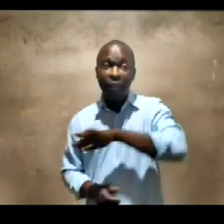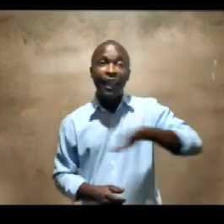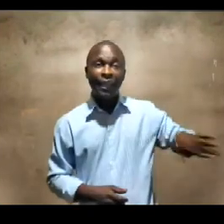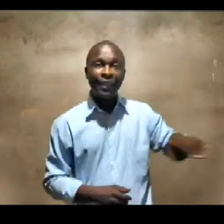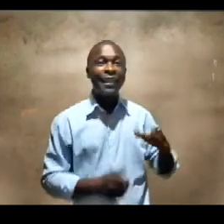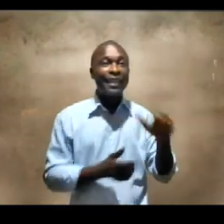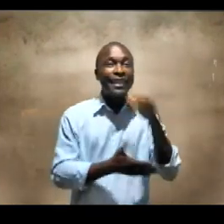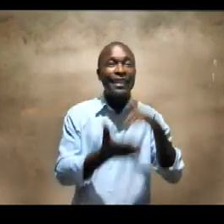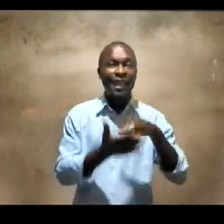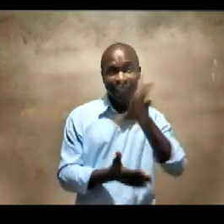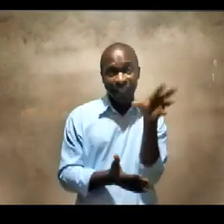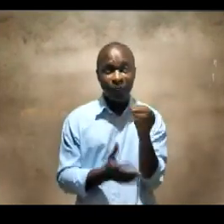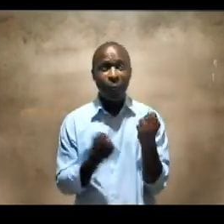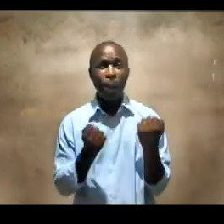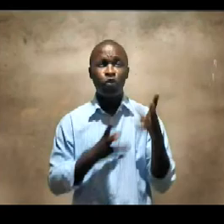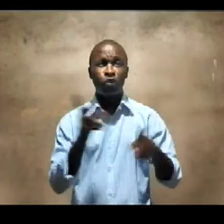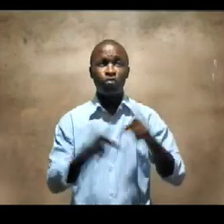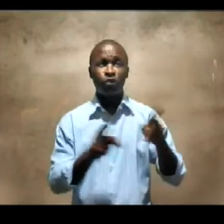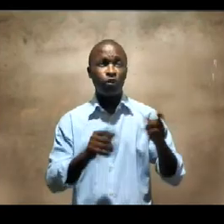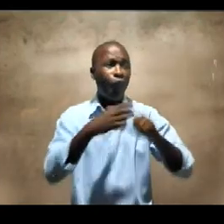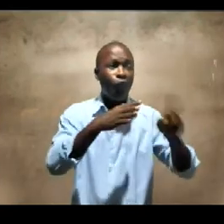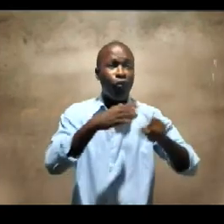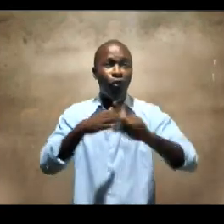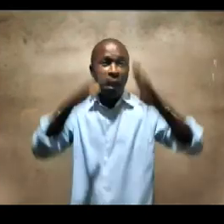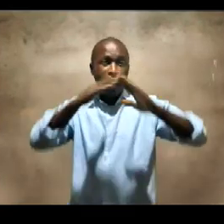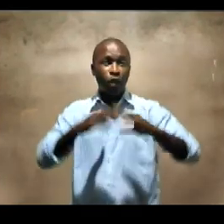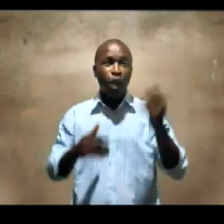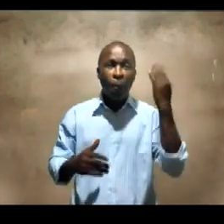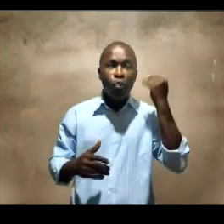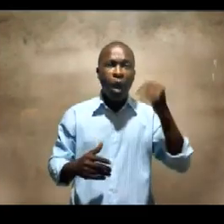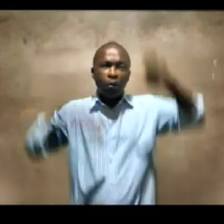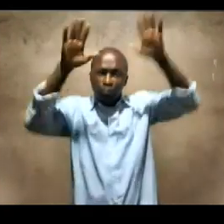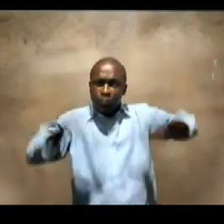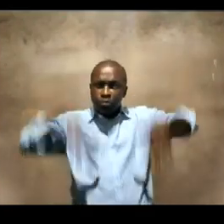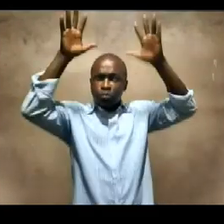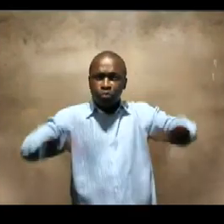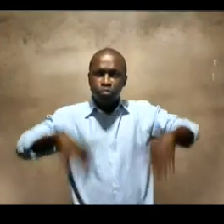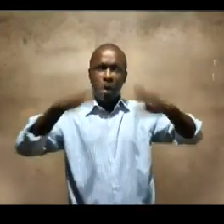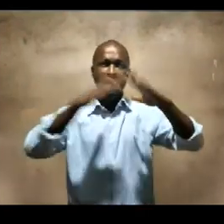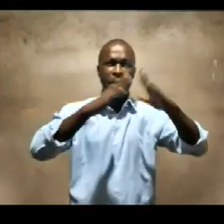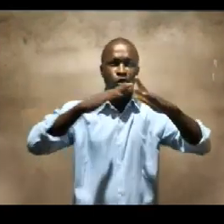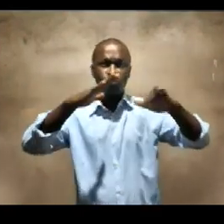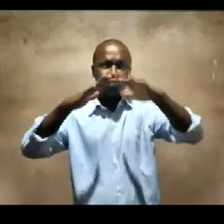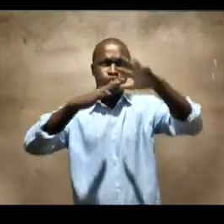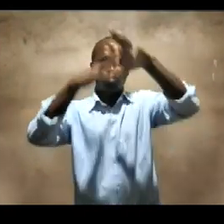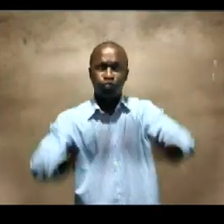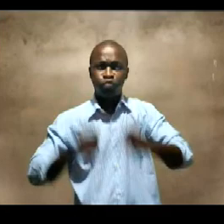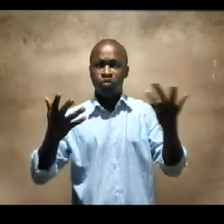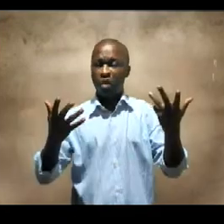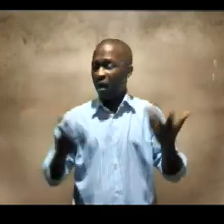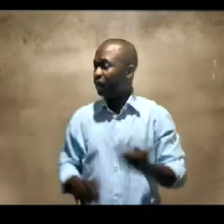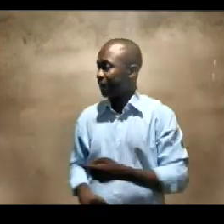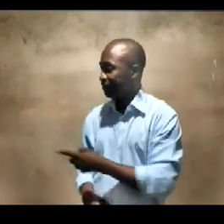En Centrafrique, des milliers de personnes sont sans abri après les inondations qui ont succédé à 2 jours de pluie à Bangui. L'État décrète une catastrophe